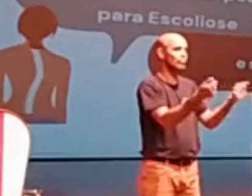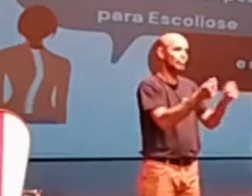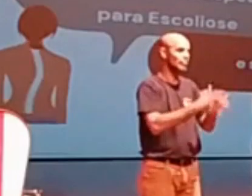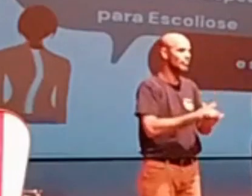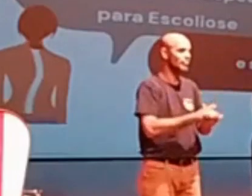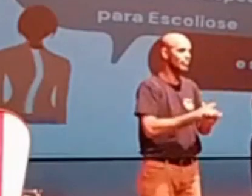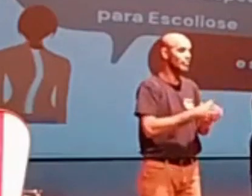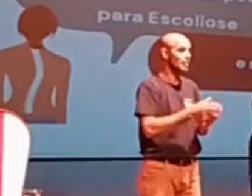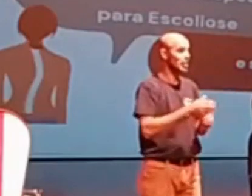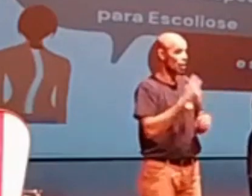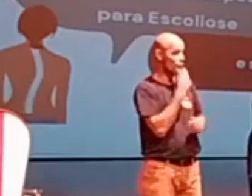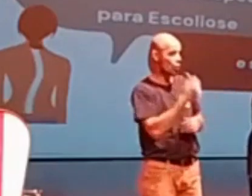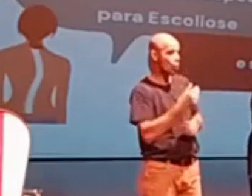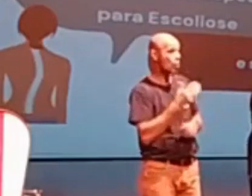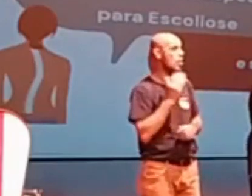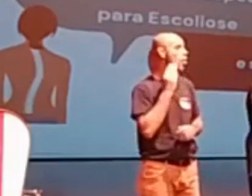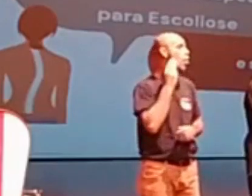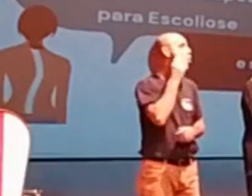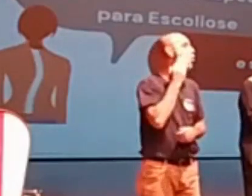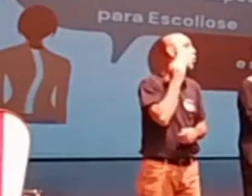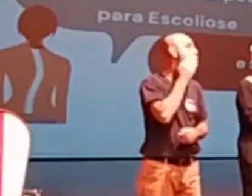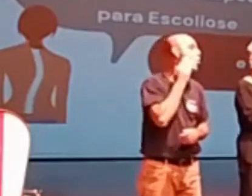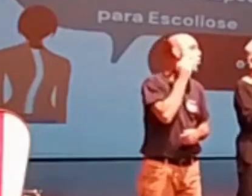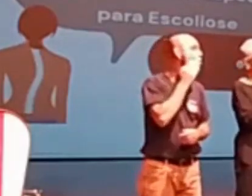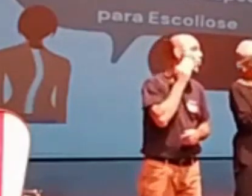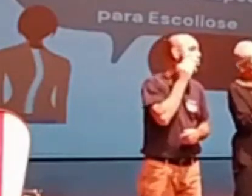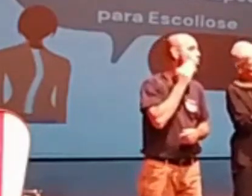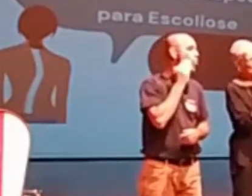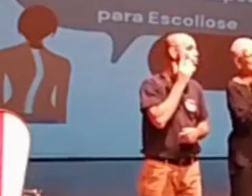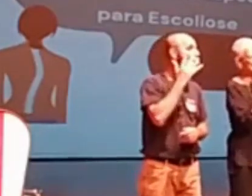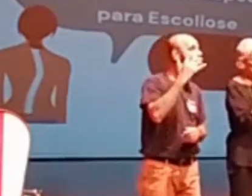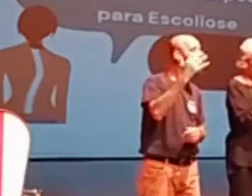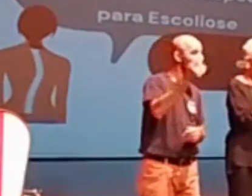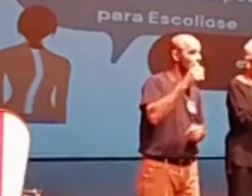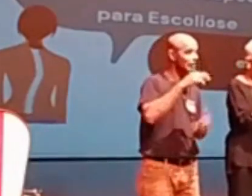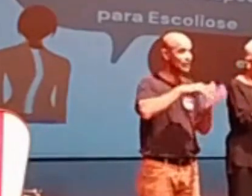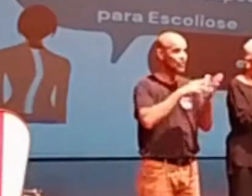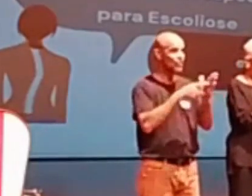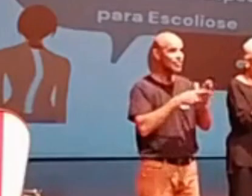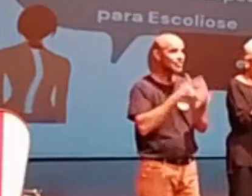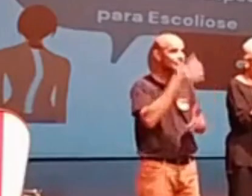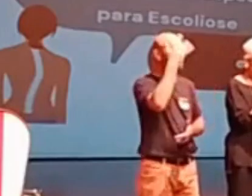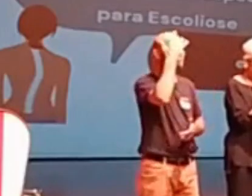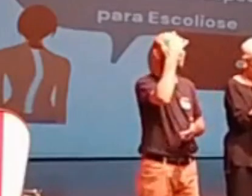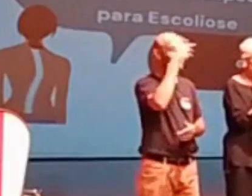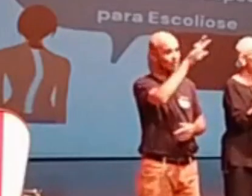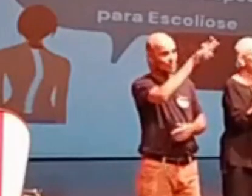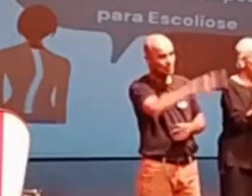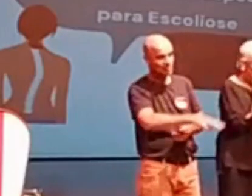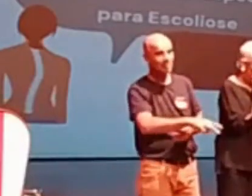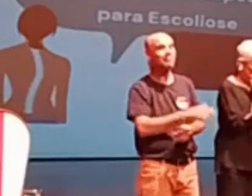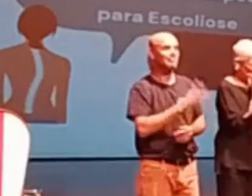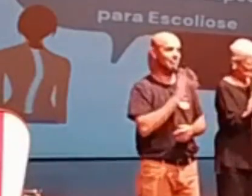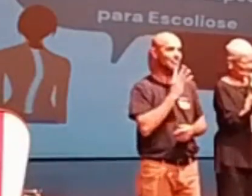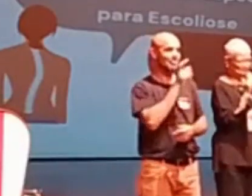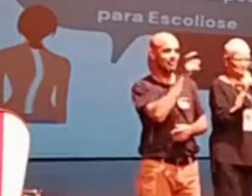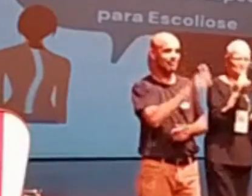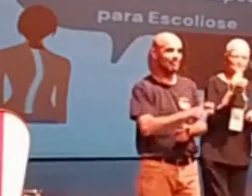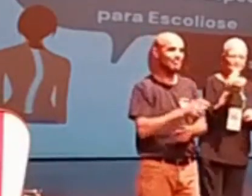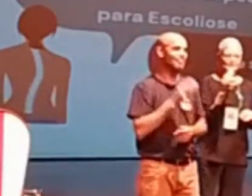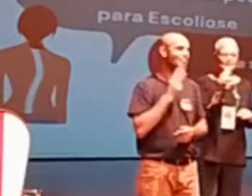esse rosa vai ficar para sempre aqui com a gente. O rosa passou a ter um outro significado depois de conhecer você, com